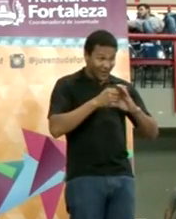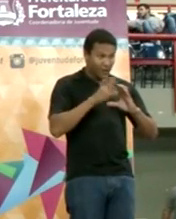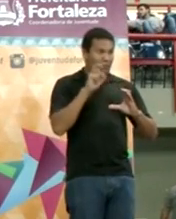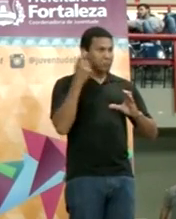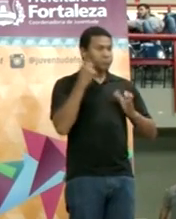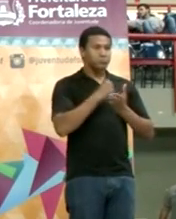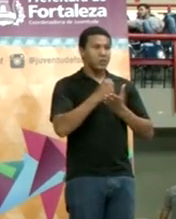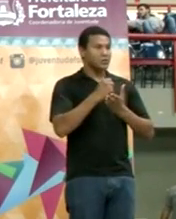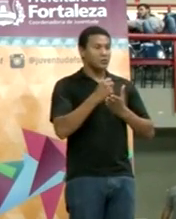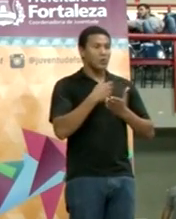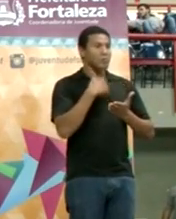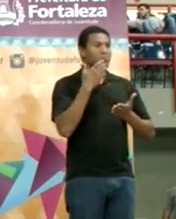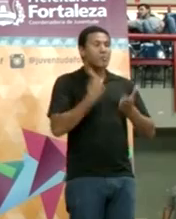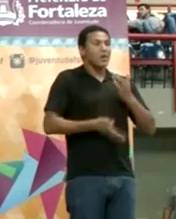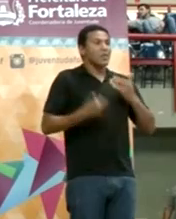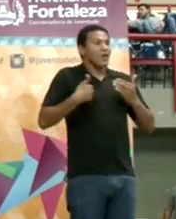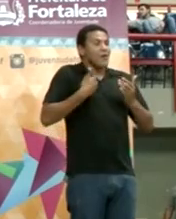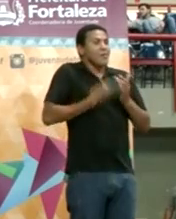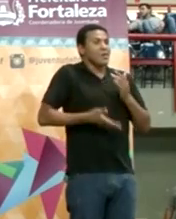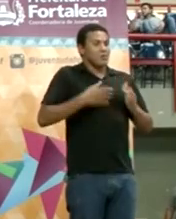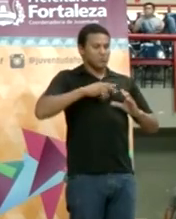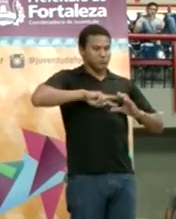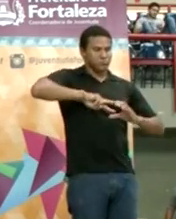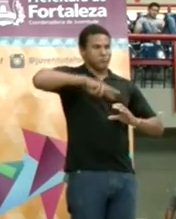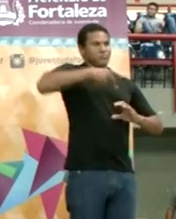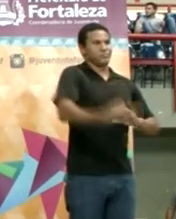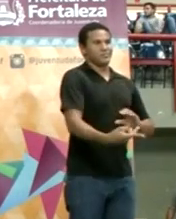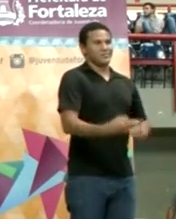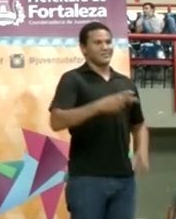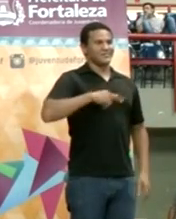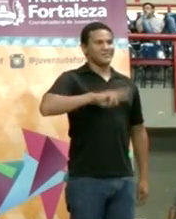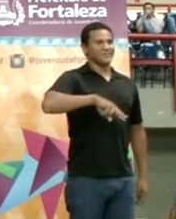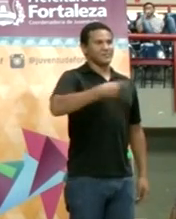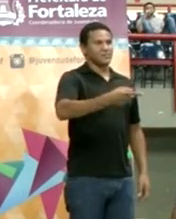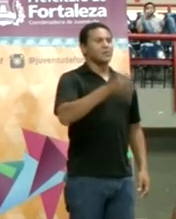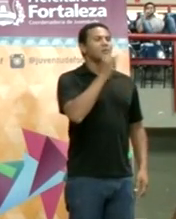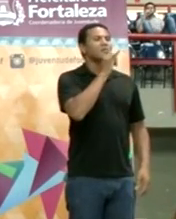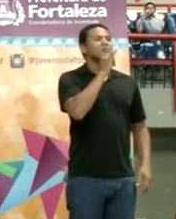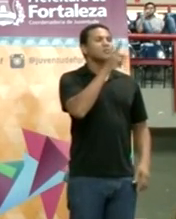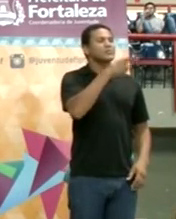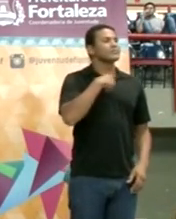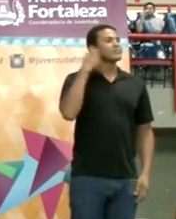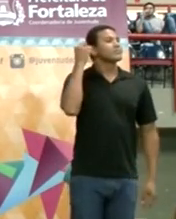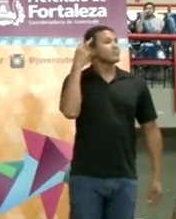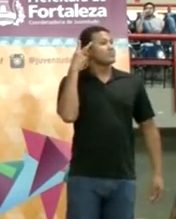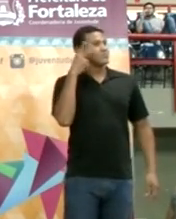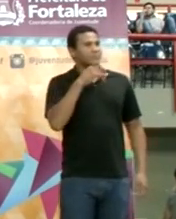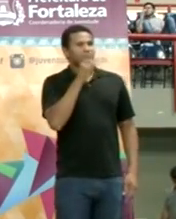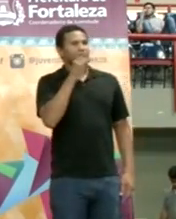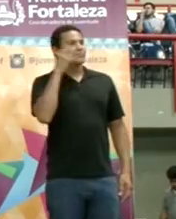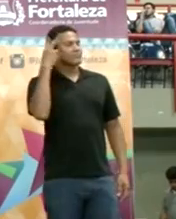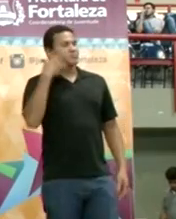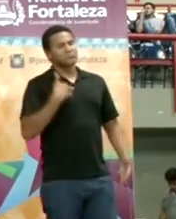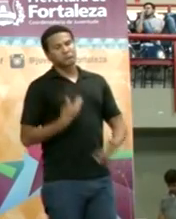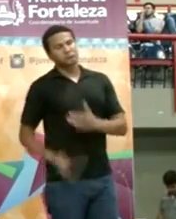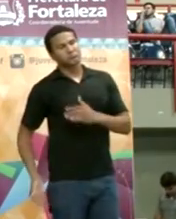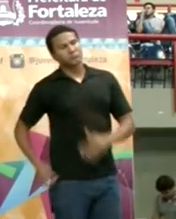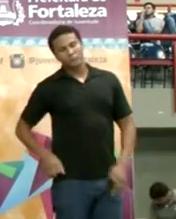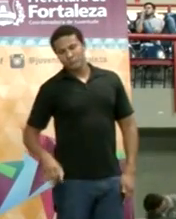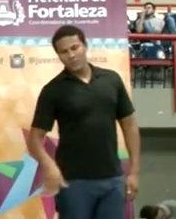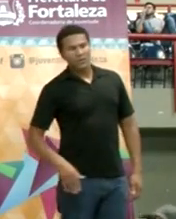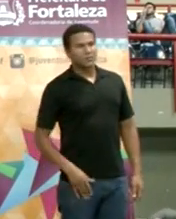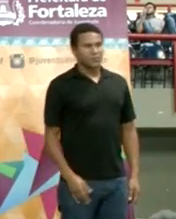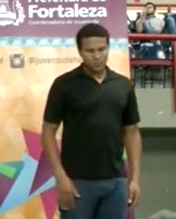seu celular. Aí vamos supor que uma pessoa acha o seu celular. A primeira coisa que essa pessoa vai fazer, se ela for uma